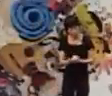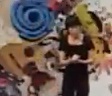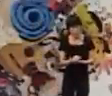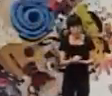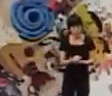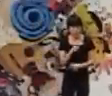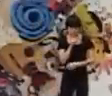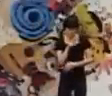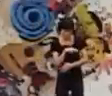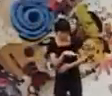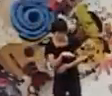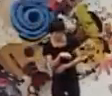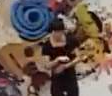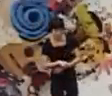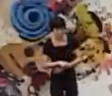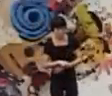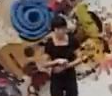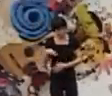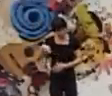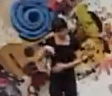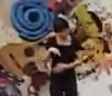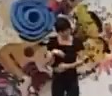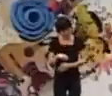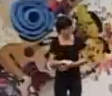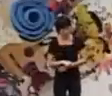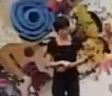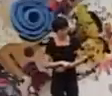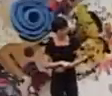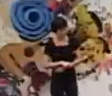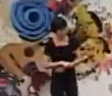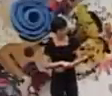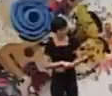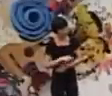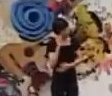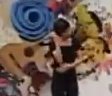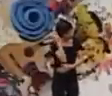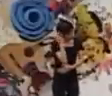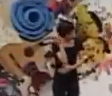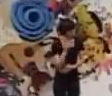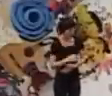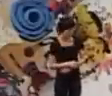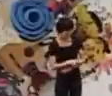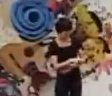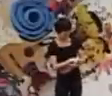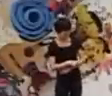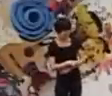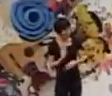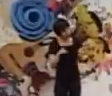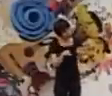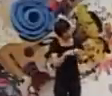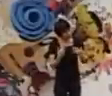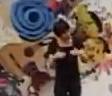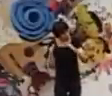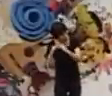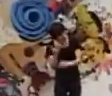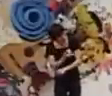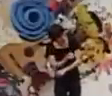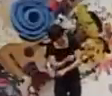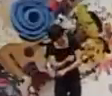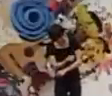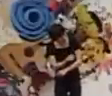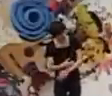過媽媽見到佢咁嘅情形咧，佢就行埋去咯喎。峰仔啊，我哋翻屋企先啦，好唔好